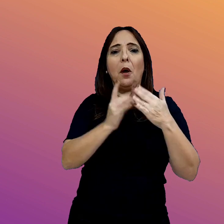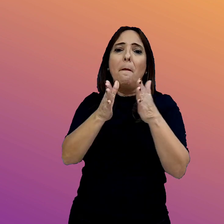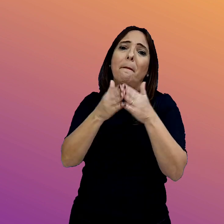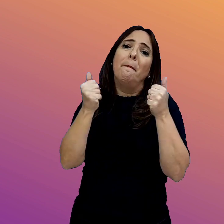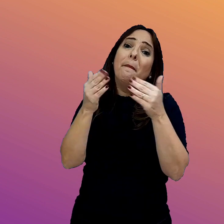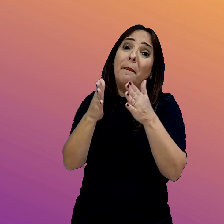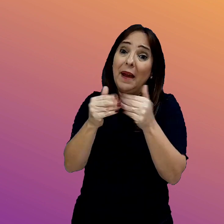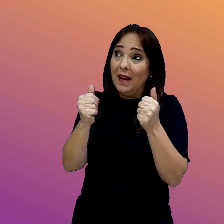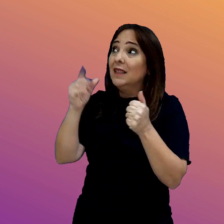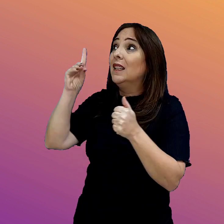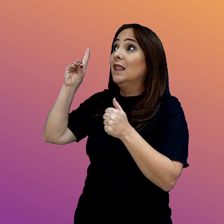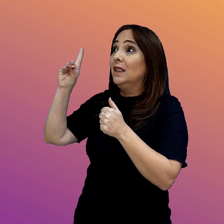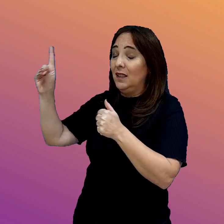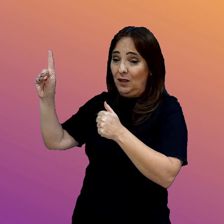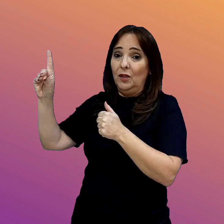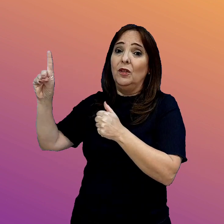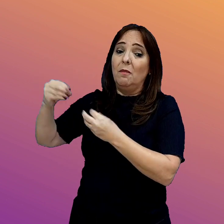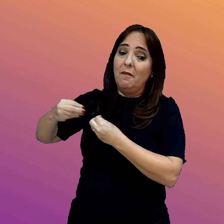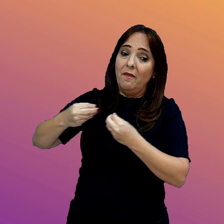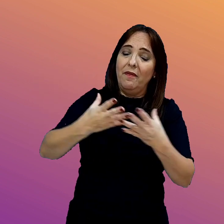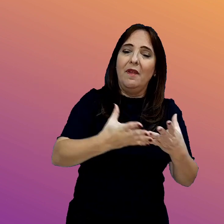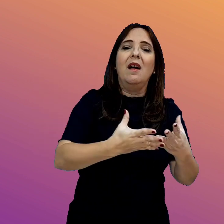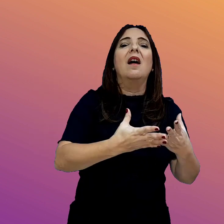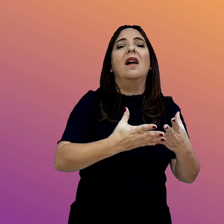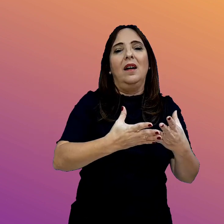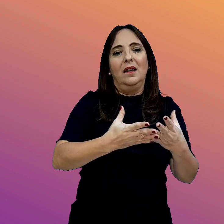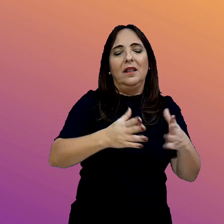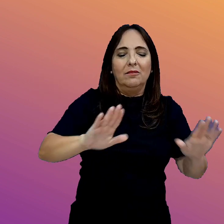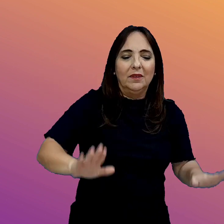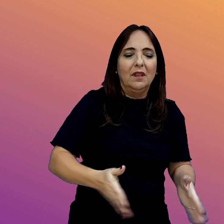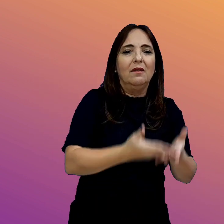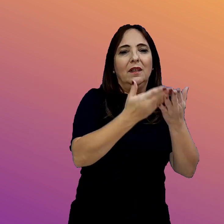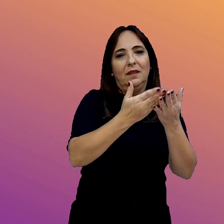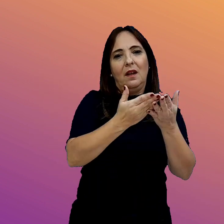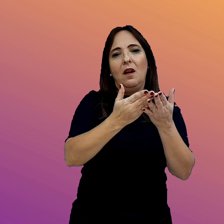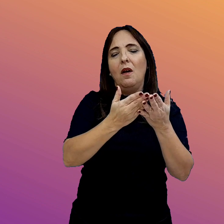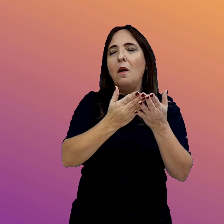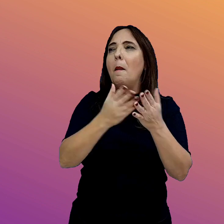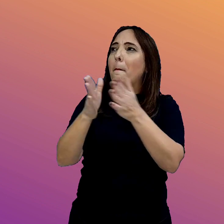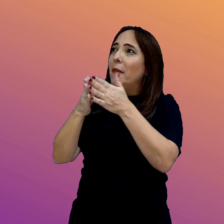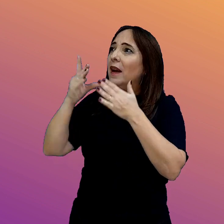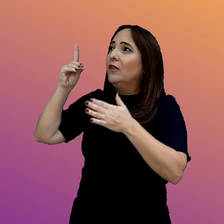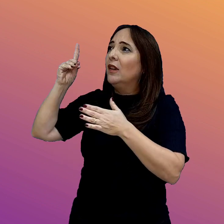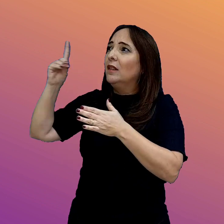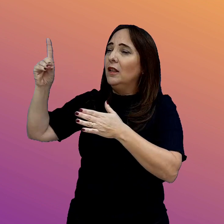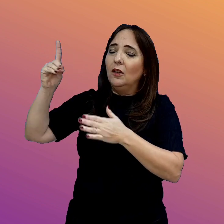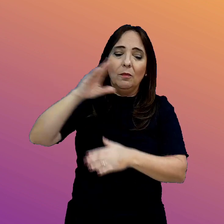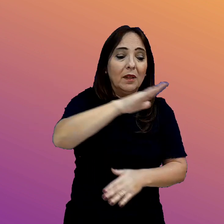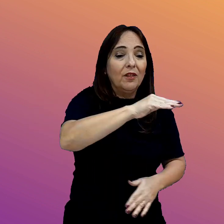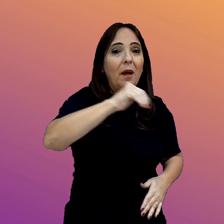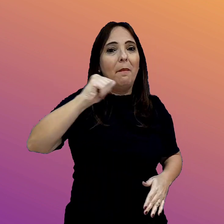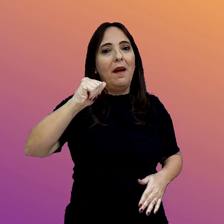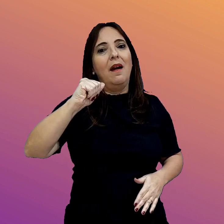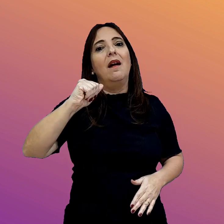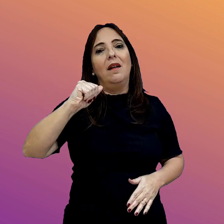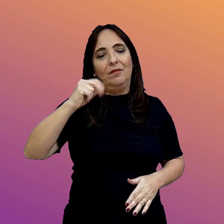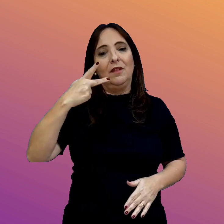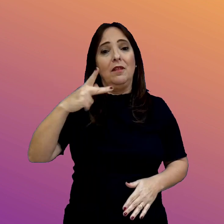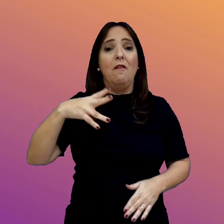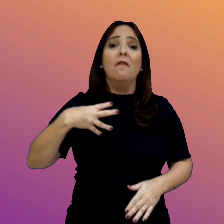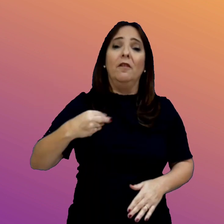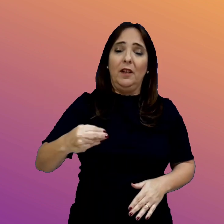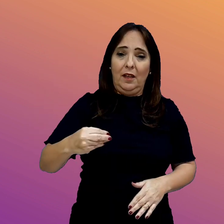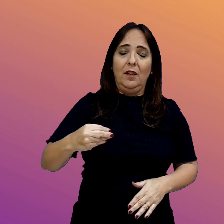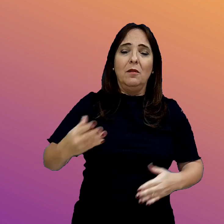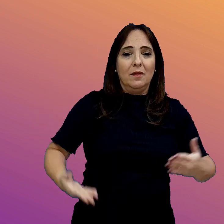Deus chamar eles para o ministério, para servir ao Senhor, porque esse é o melhor lugar para